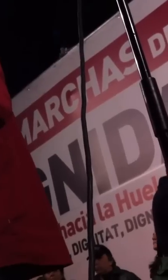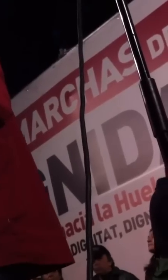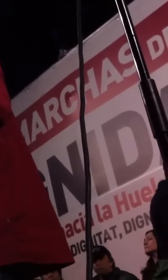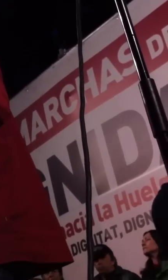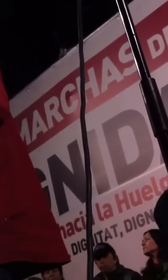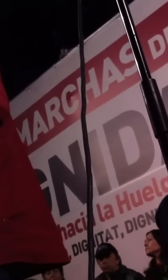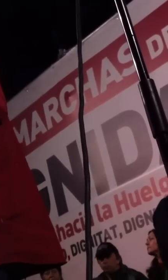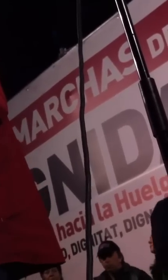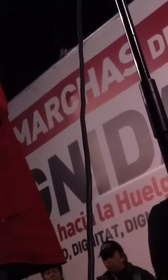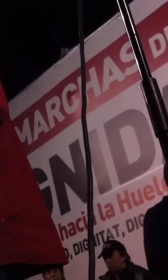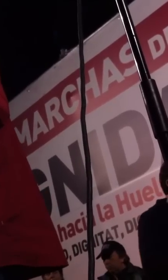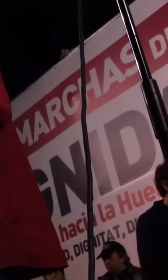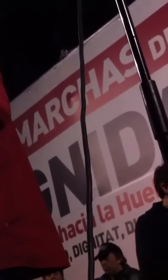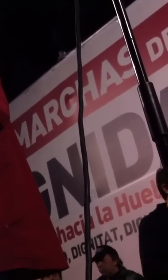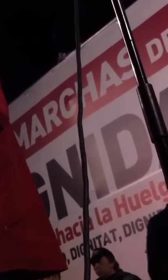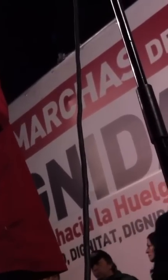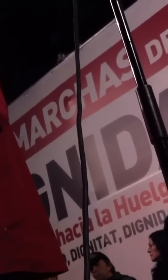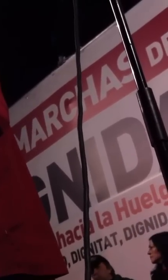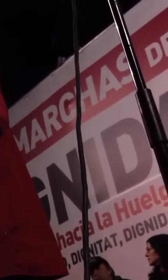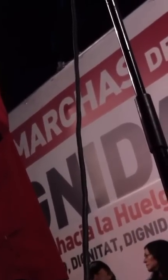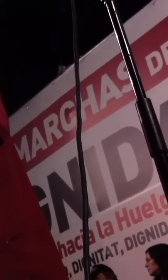ahorros. Eso es lo que tenemos.